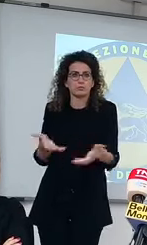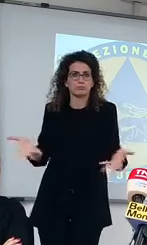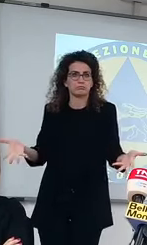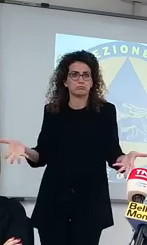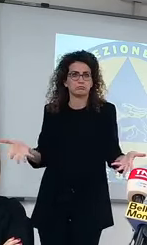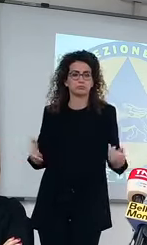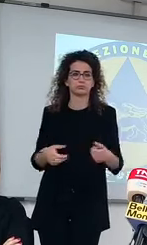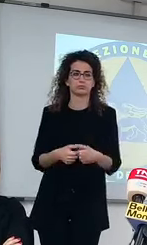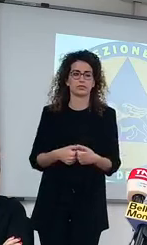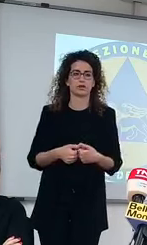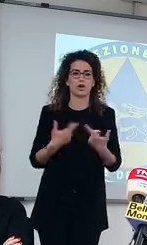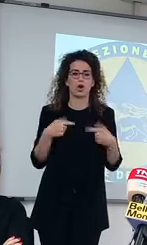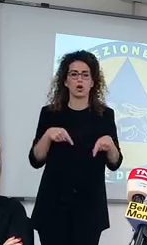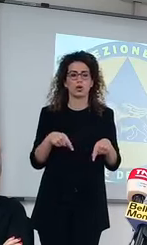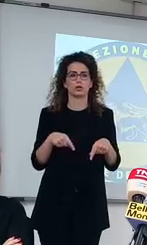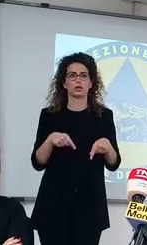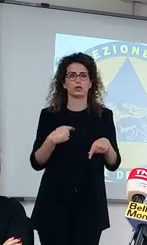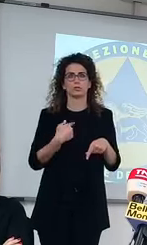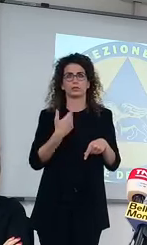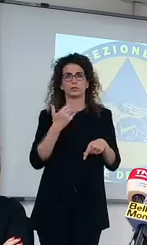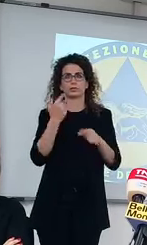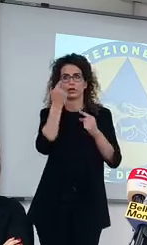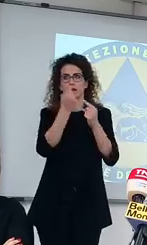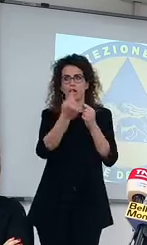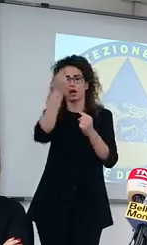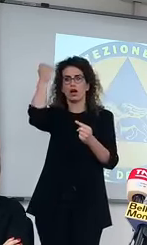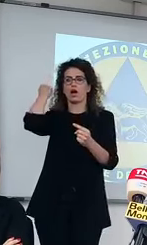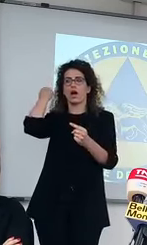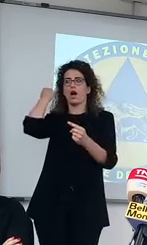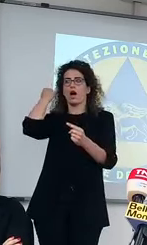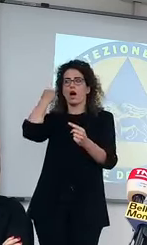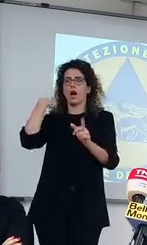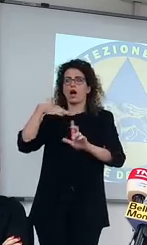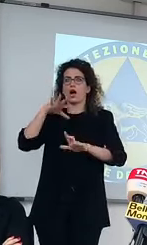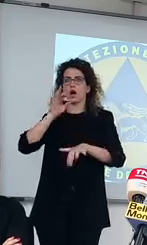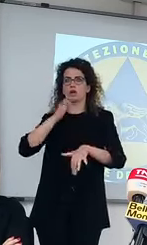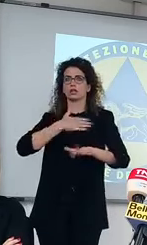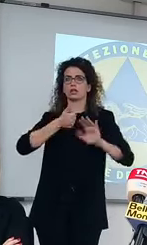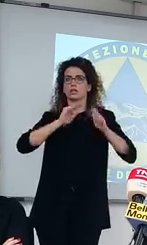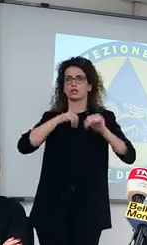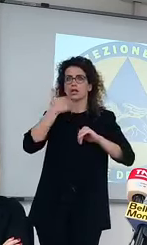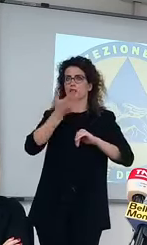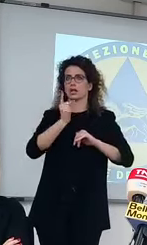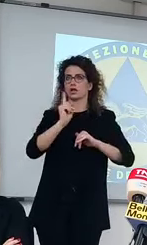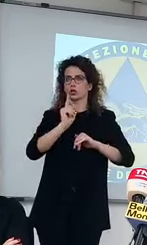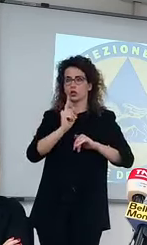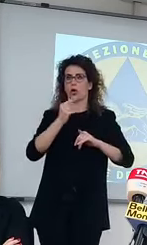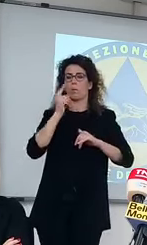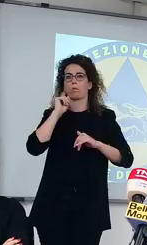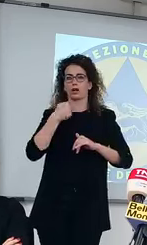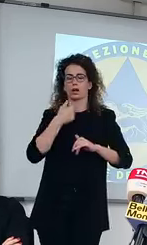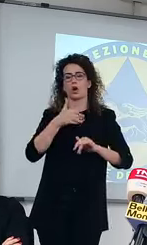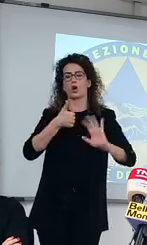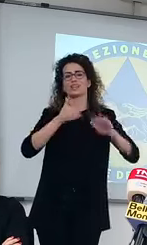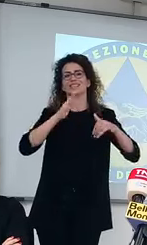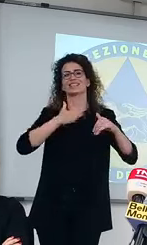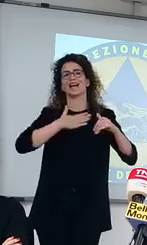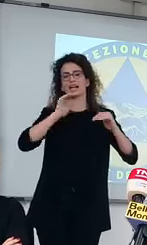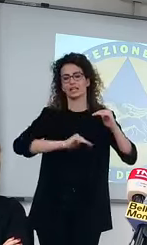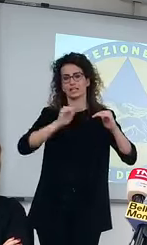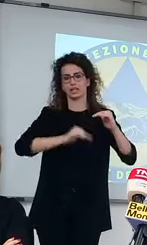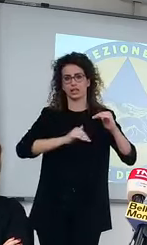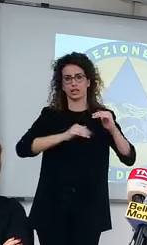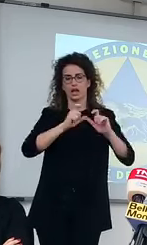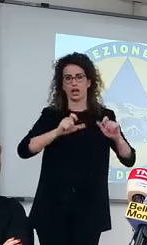questo punto, con il senno di poi, abbiamo fatto bene a fare la scelta di non vaccinare gli over 60. Ripeto, scusatemi, gli under 60 con i